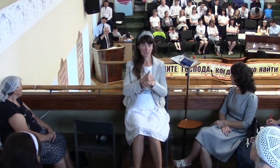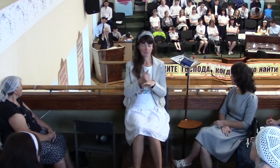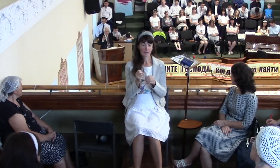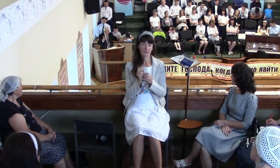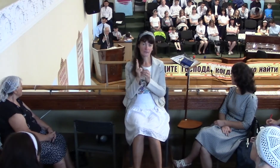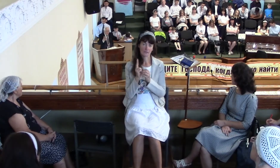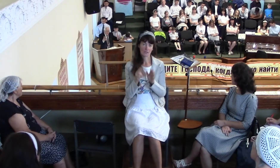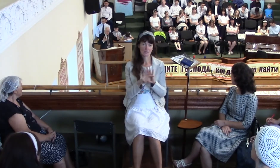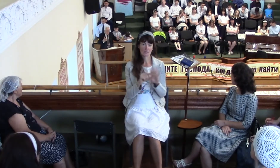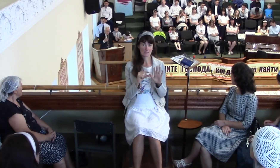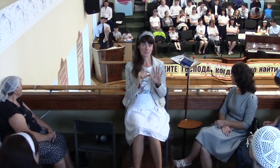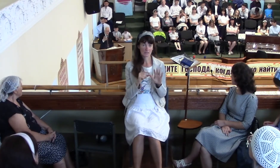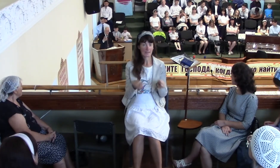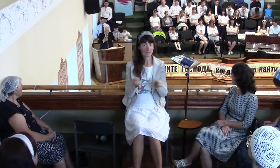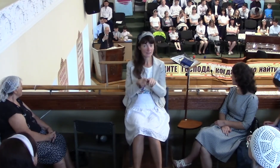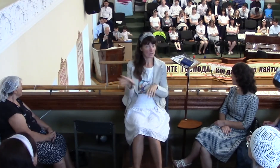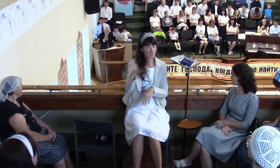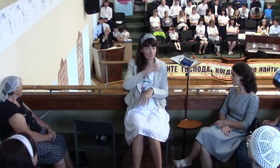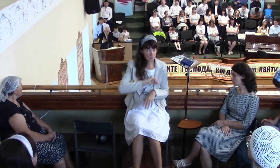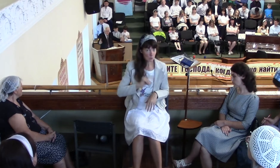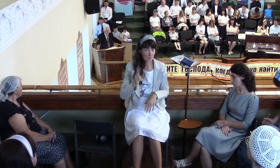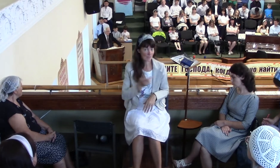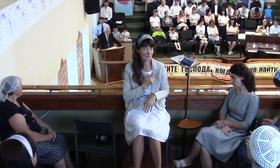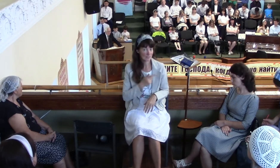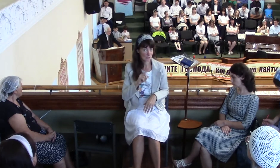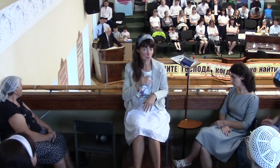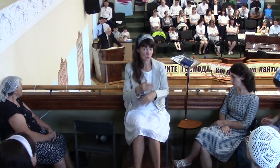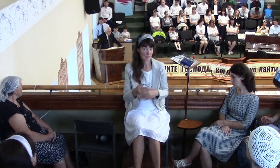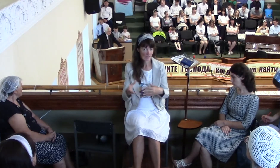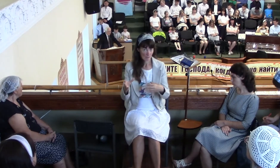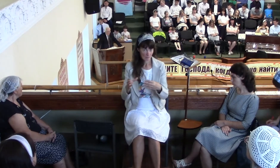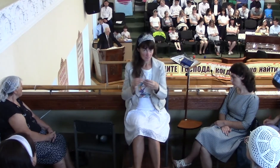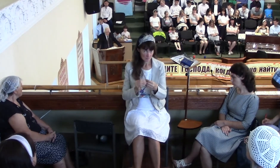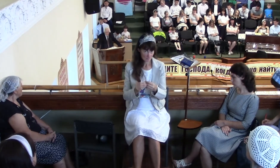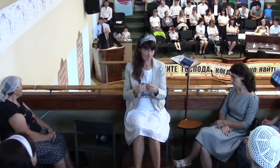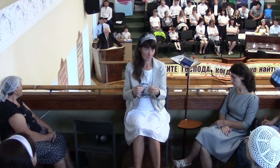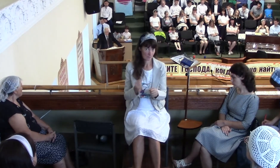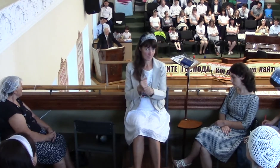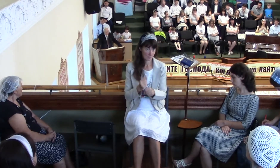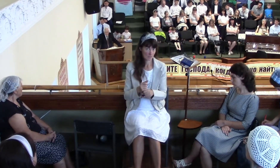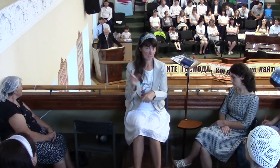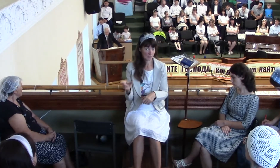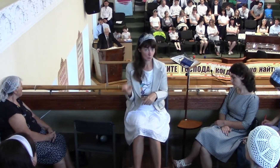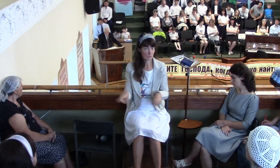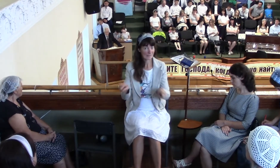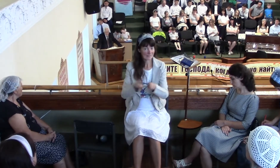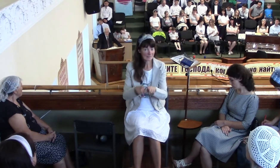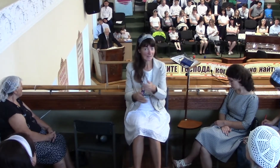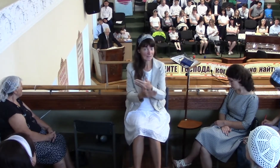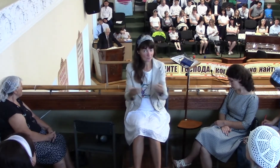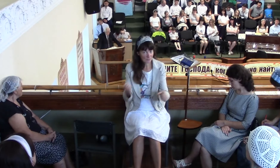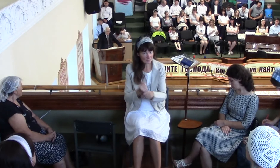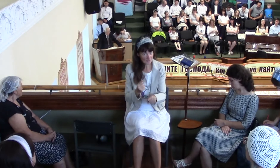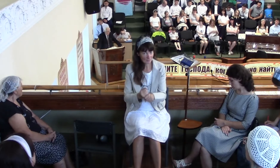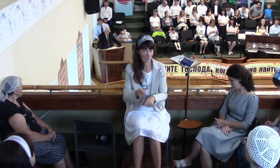Итак, во всем, как хотите, чтобы с вами поступали люди, так и вы поступаете с ними, да?